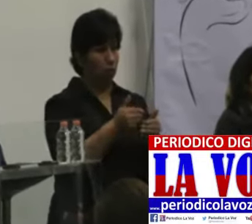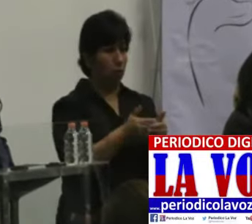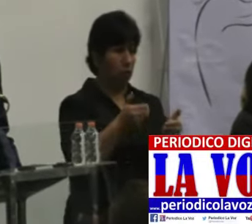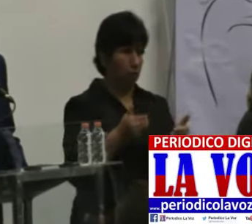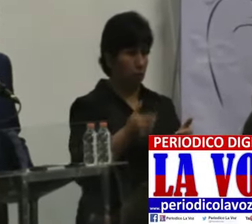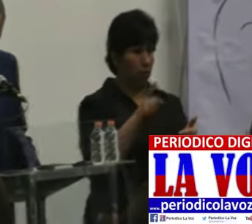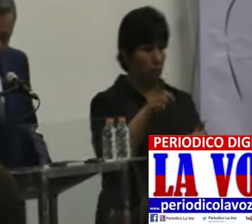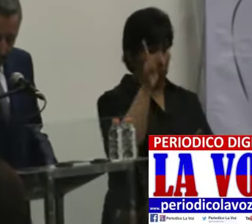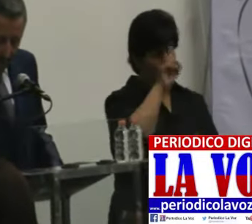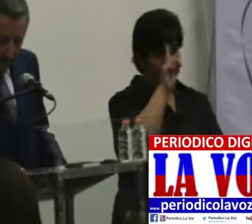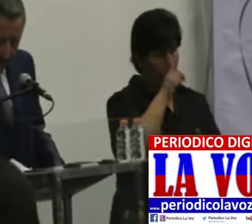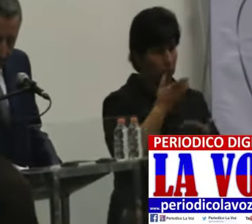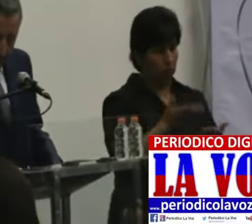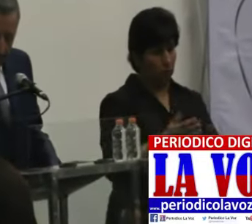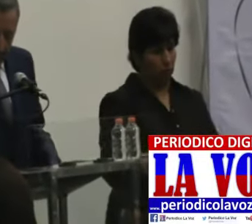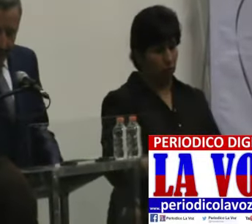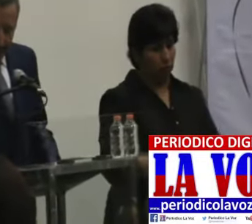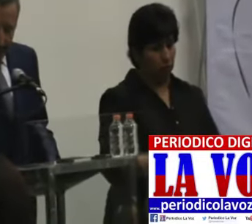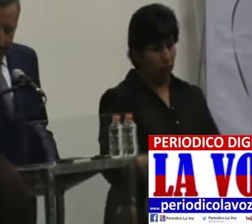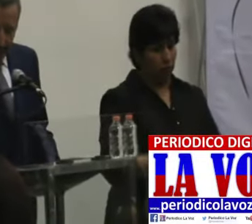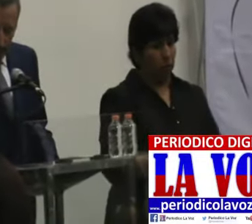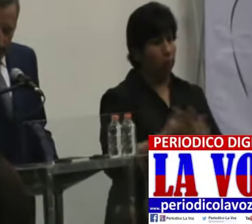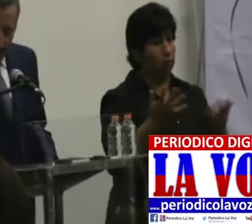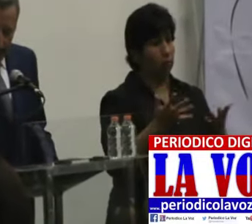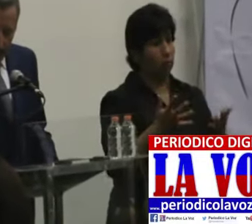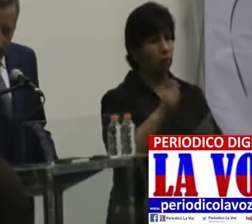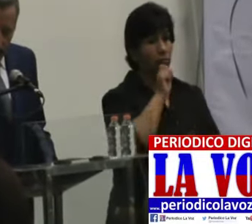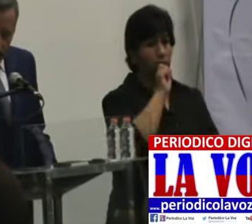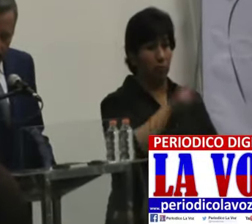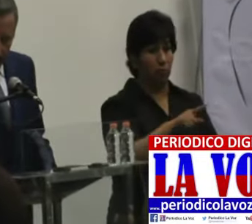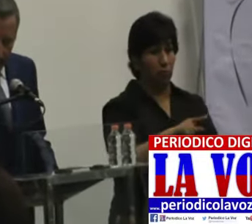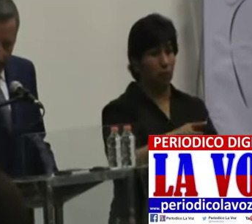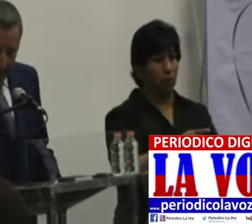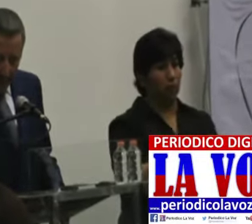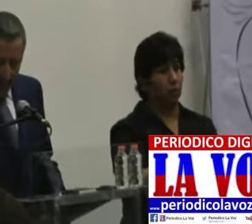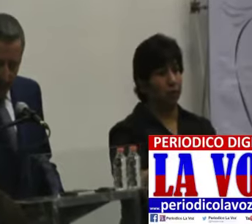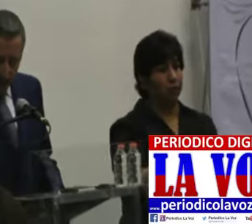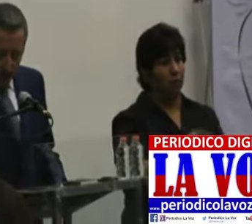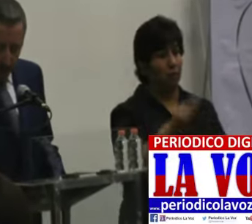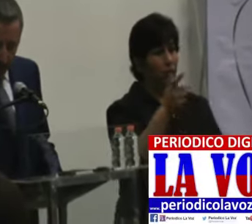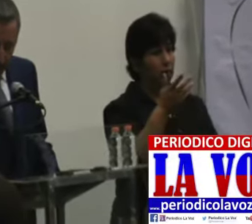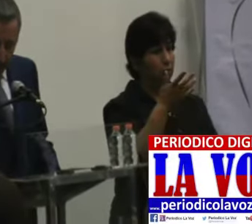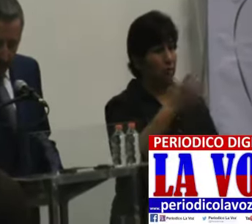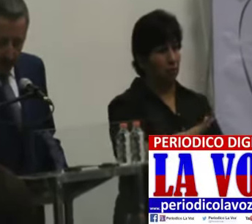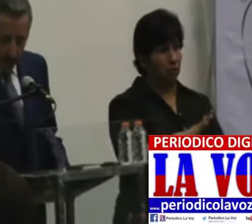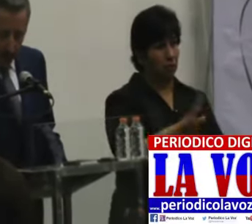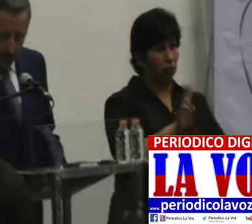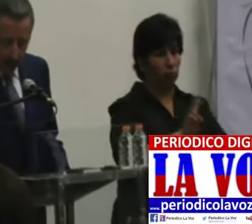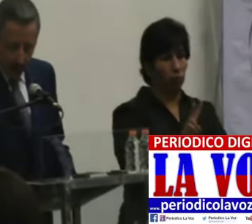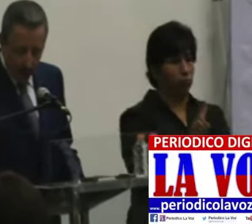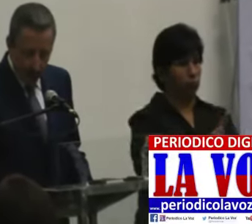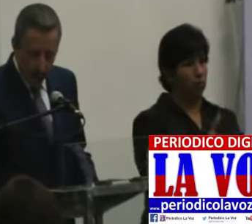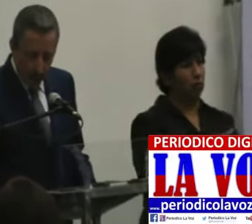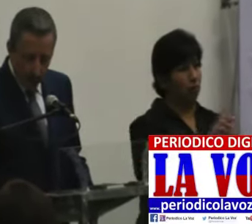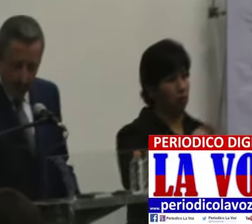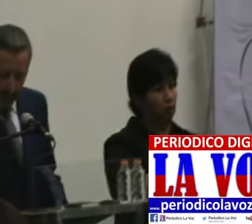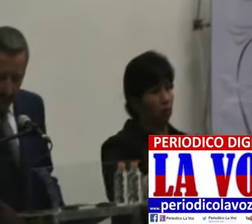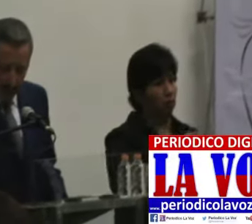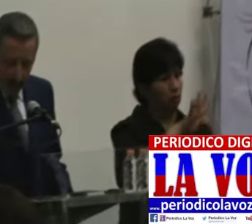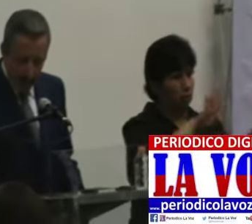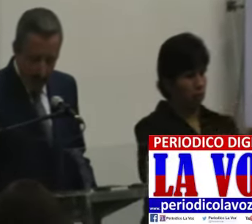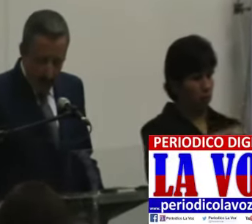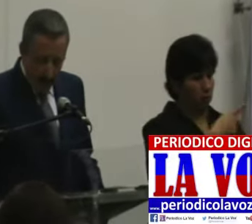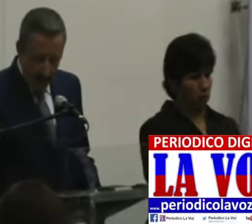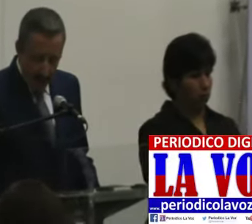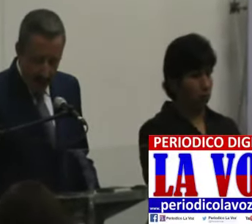antecedentes de recomendación. Se realizaron también oficiosamente 10 supervisiones a los centros de reinserción social en